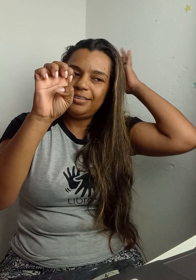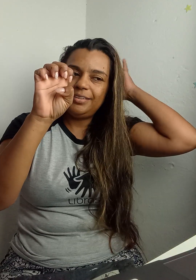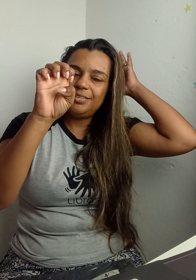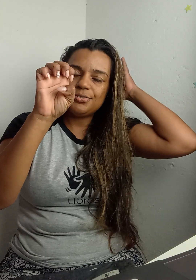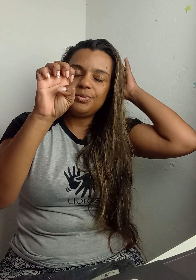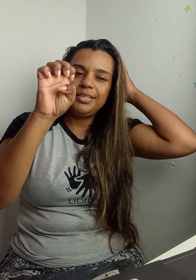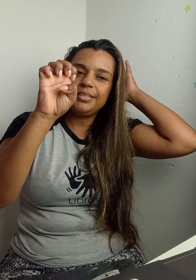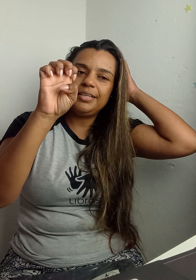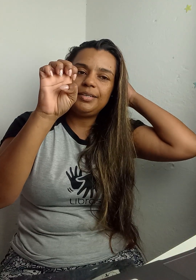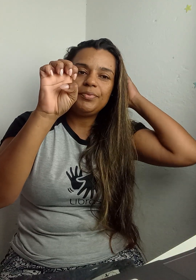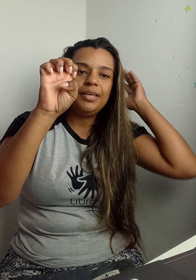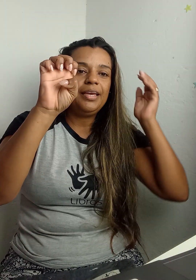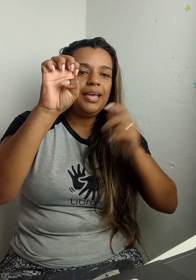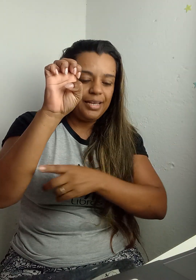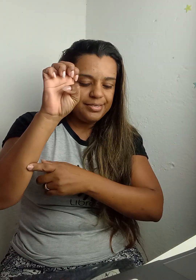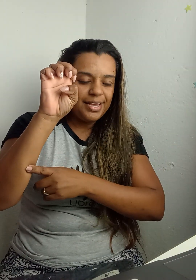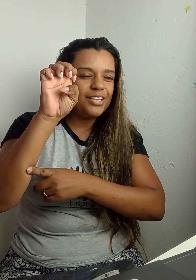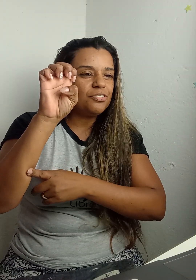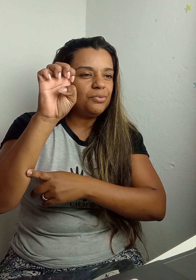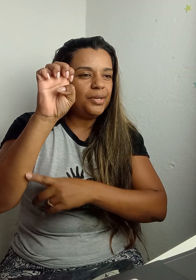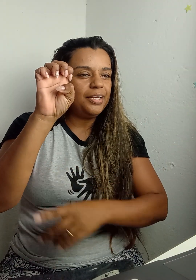E. Isso, letra E. Ela é estática, não é?